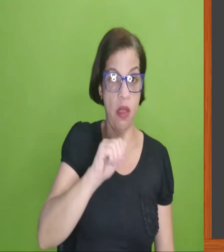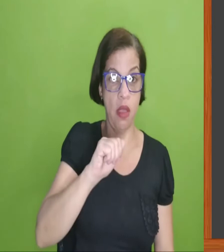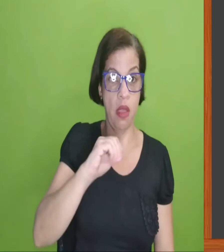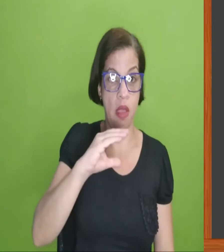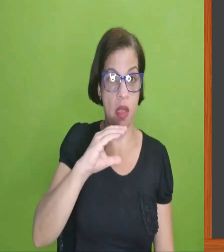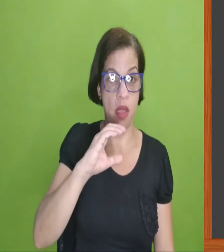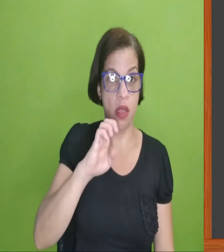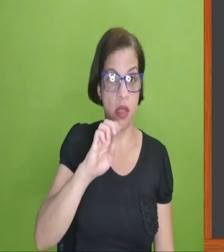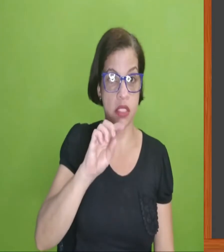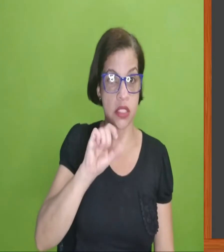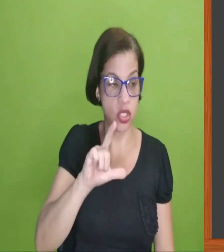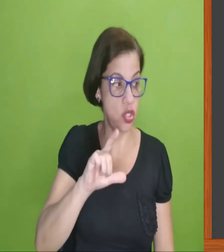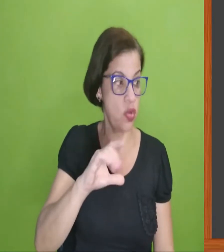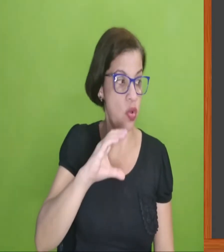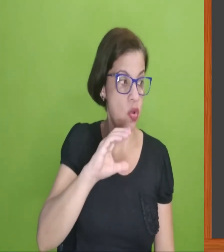a